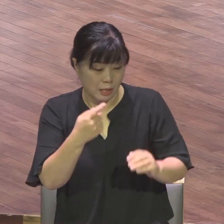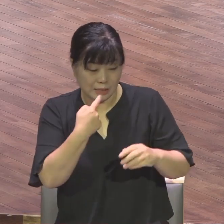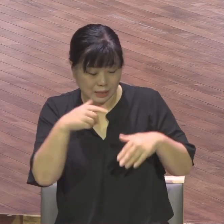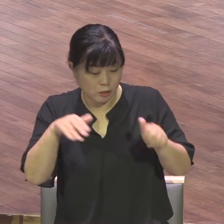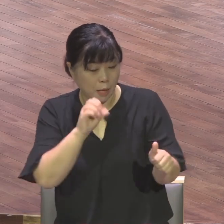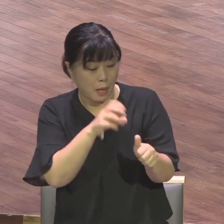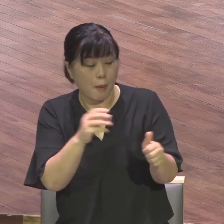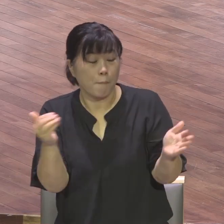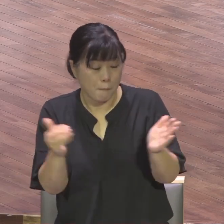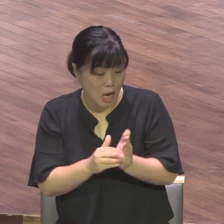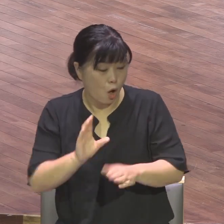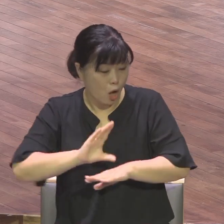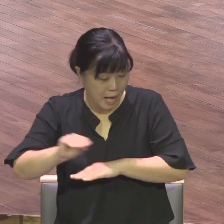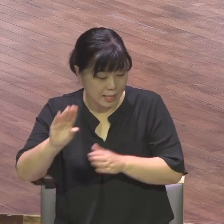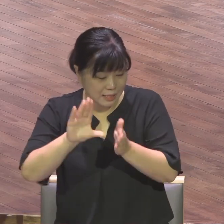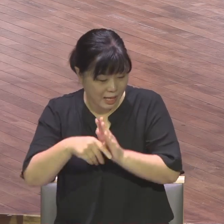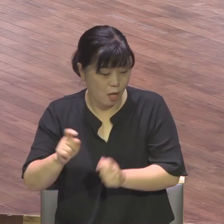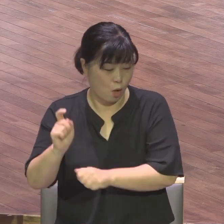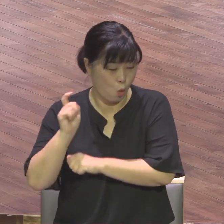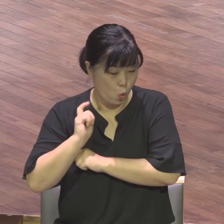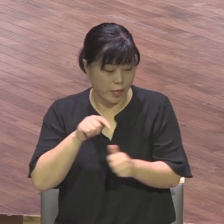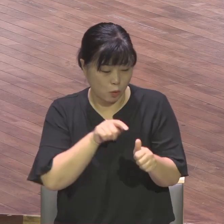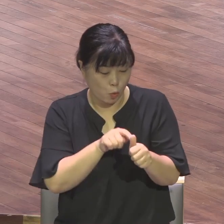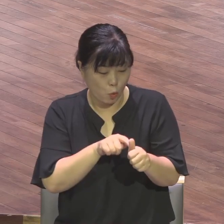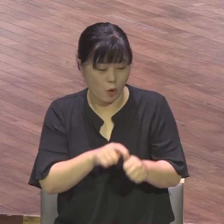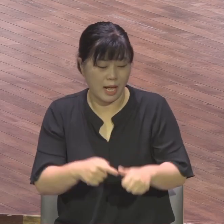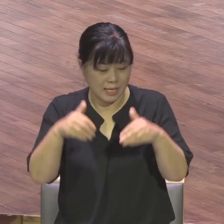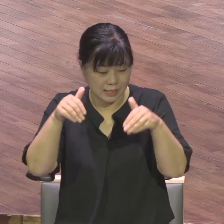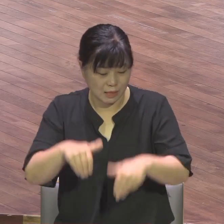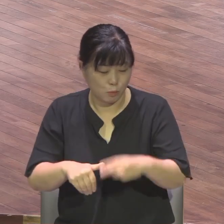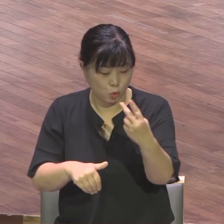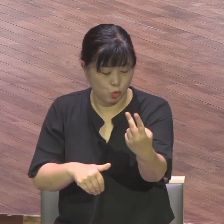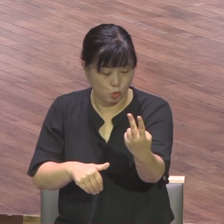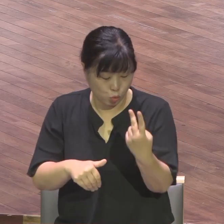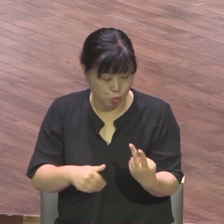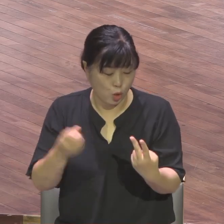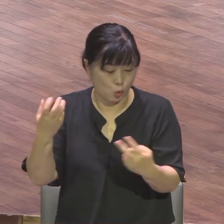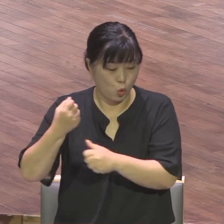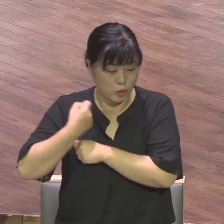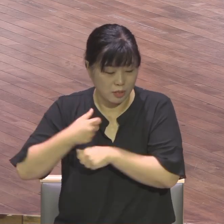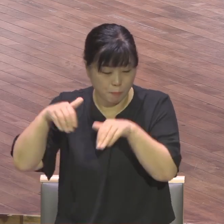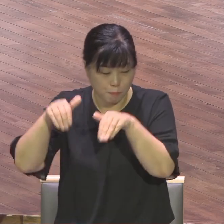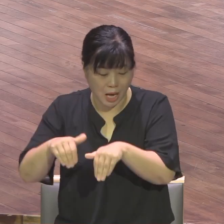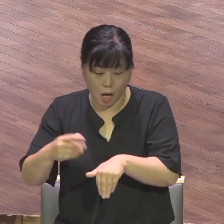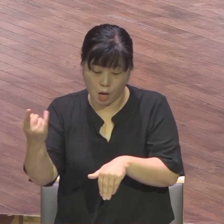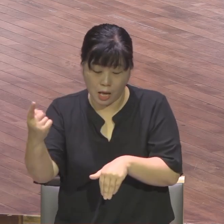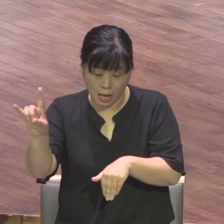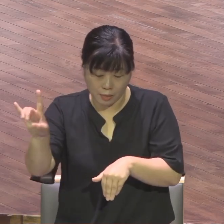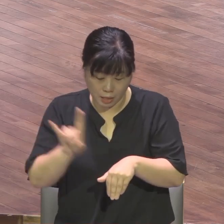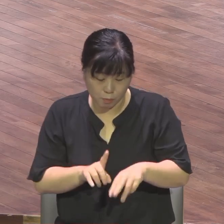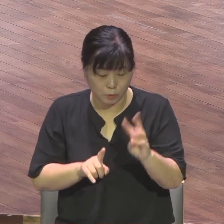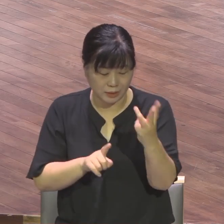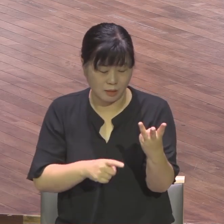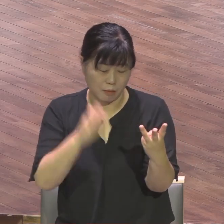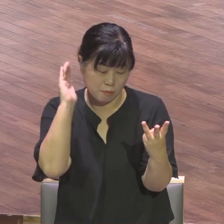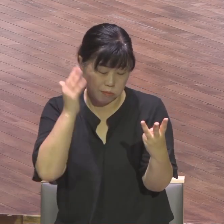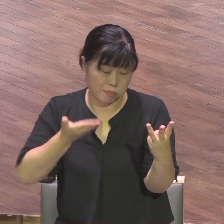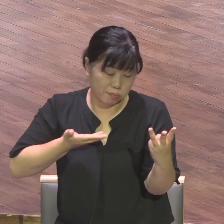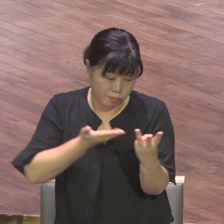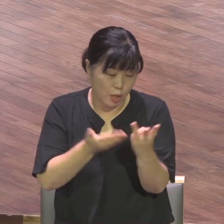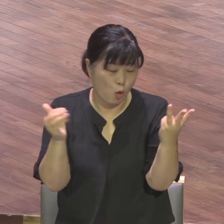떠나매 고넬료가 집안 하인 둘과 부하 가운데 경건한 사람 하나를 불러 이 일을 다